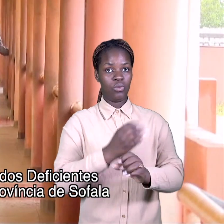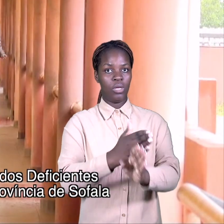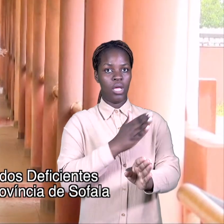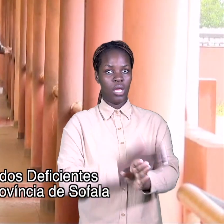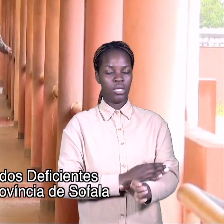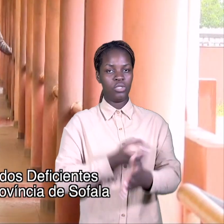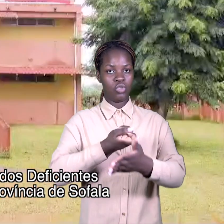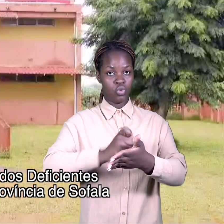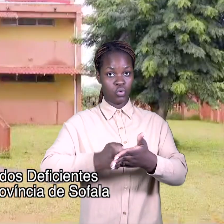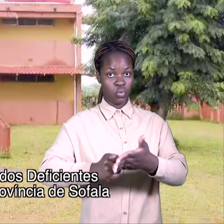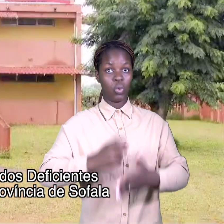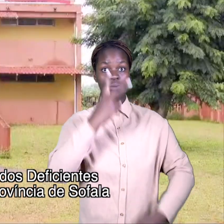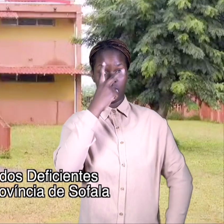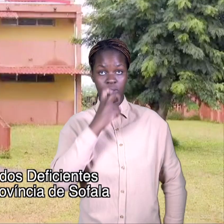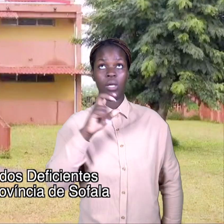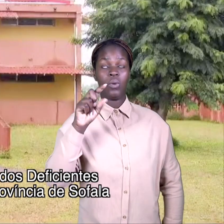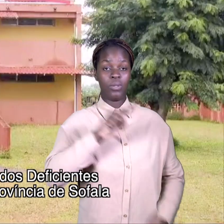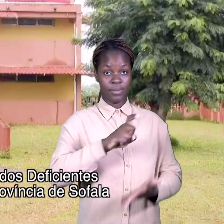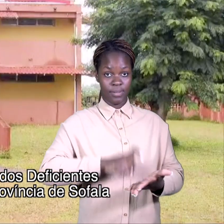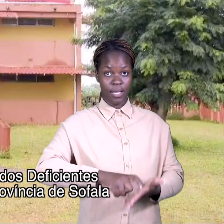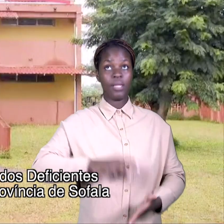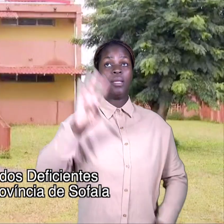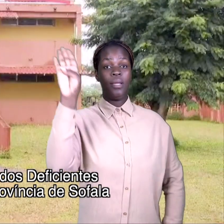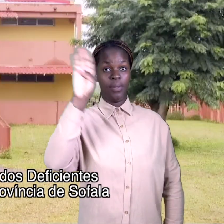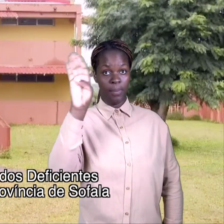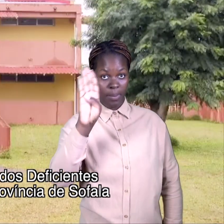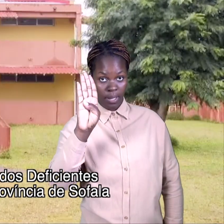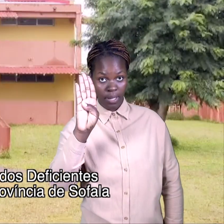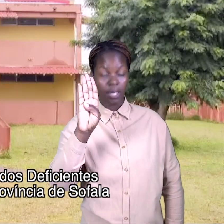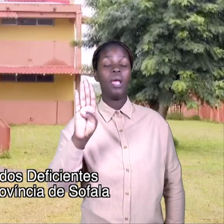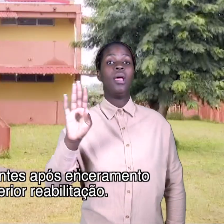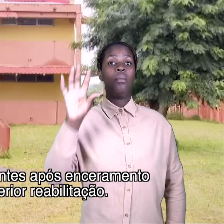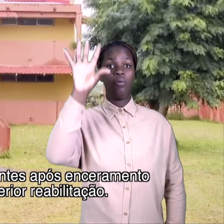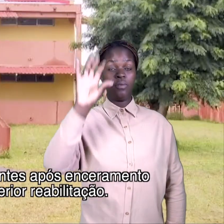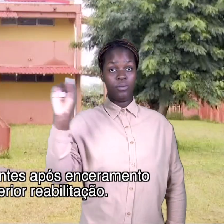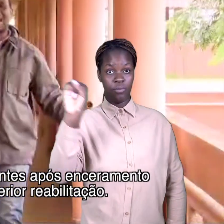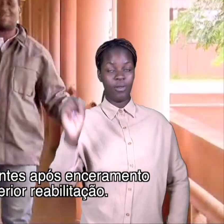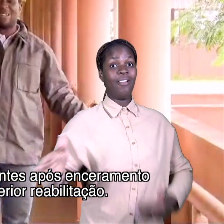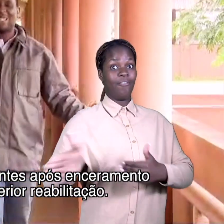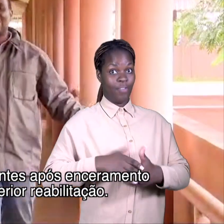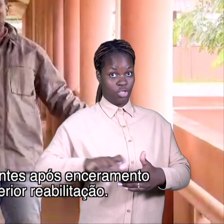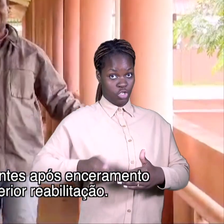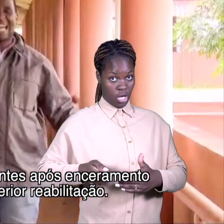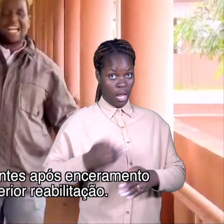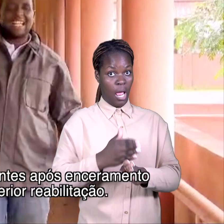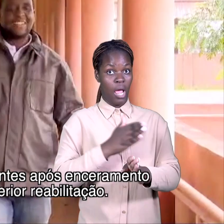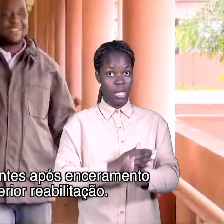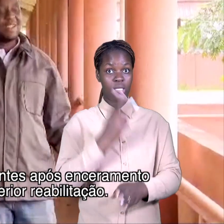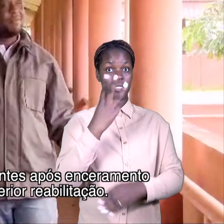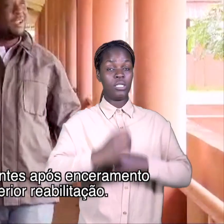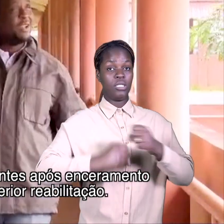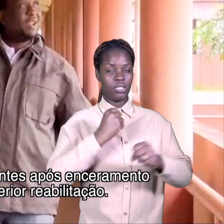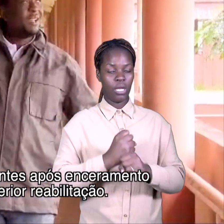depois, o Instituto de Deficientes Visuais, na cidade da Beira, província de Sofala, reabre e volta a receber